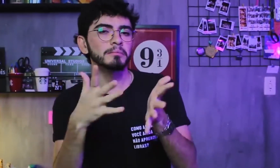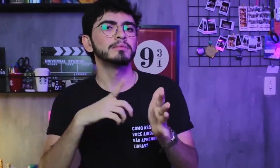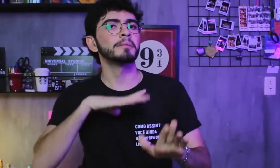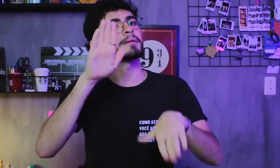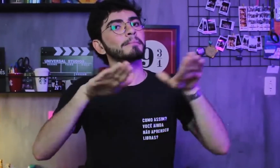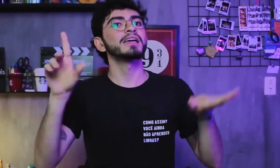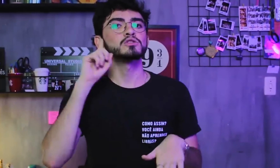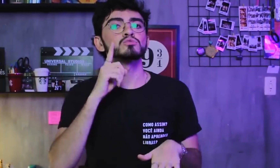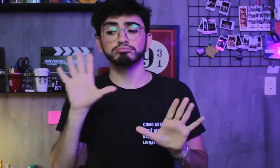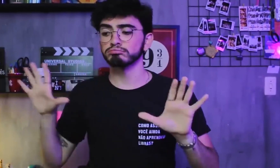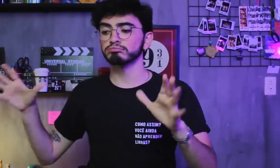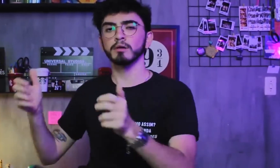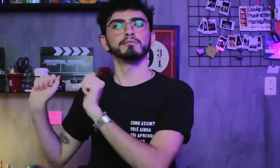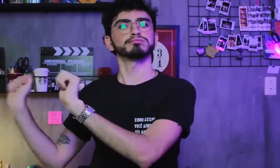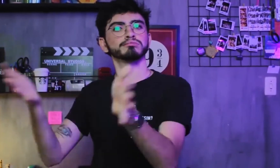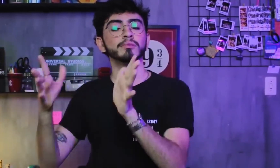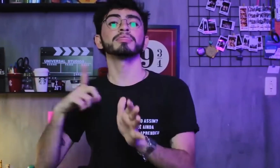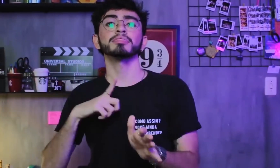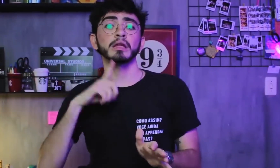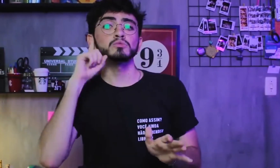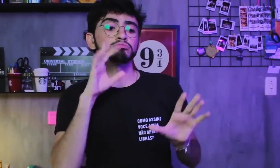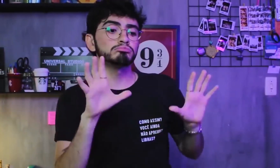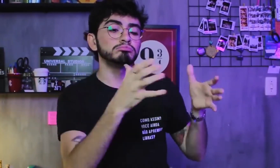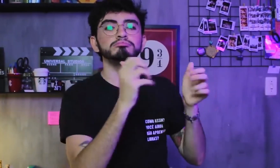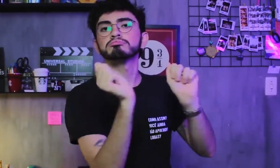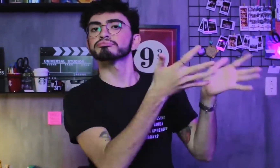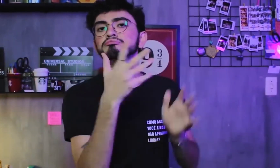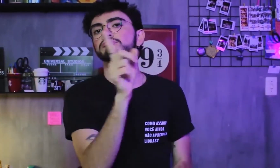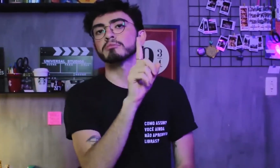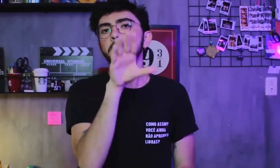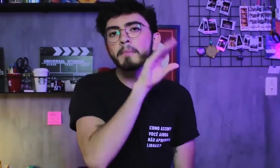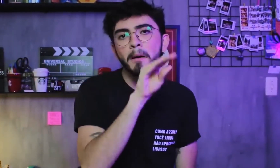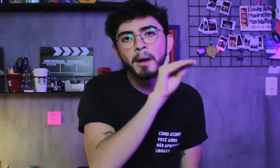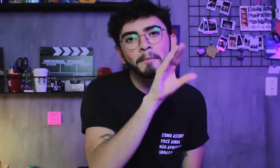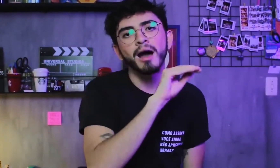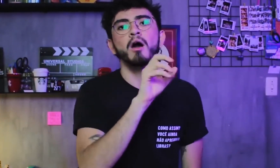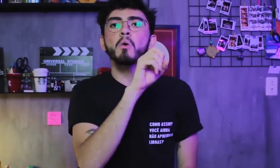convivência com outros surdos. Alguns surdos falam mais a língua de sinais e outros falam só a língua oral e escrita.